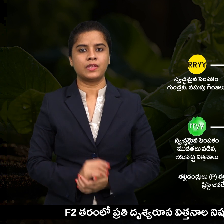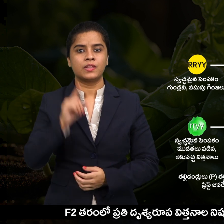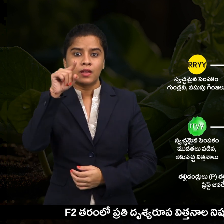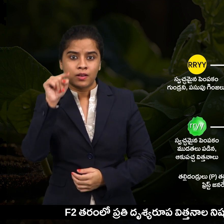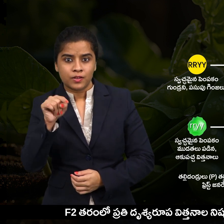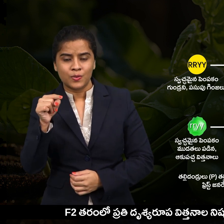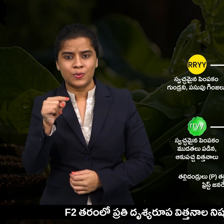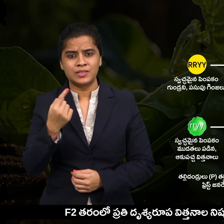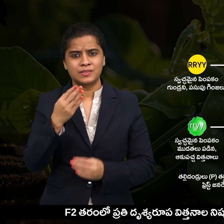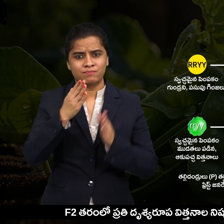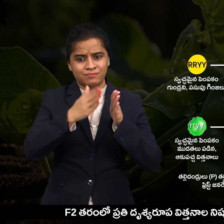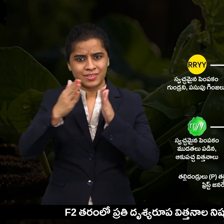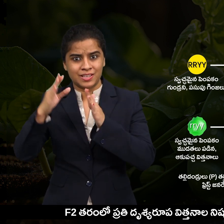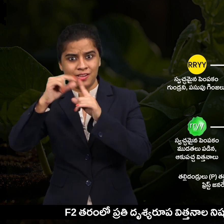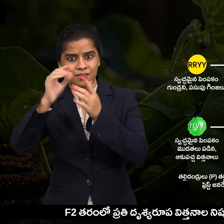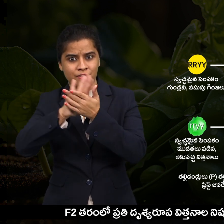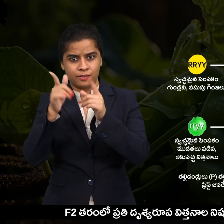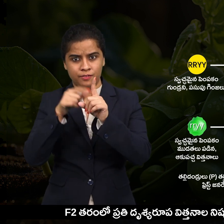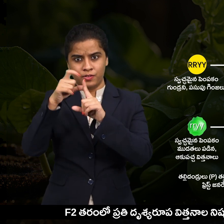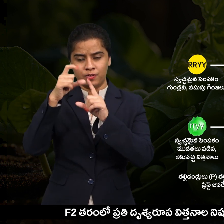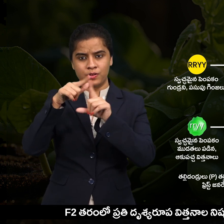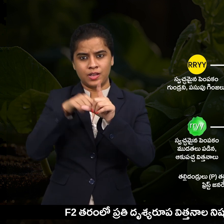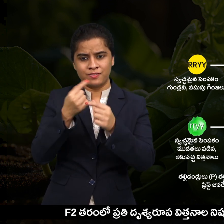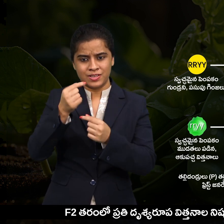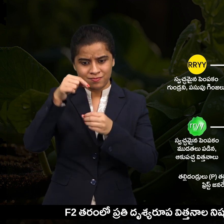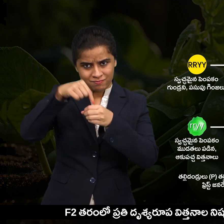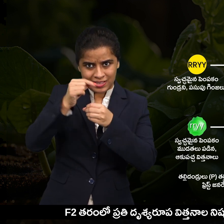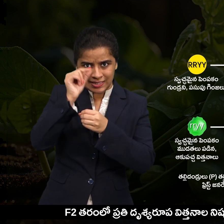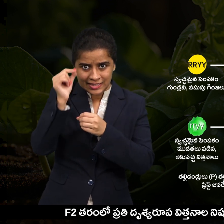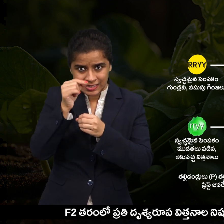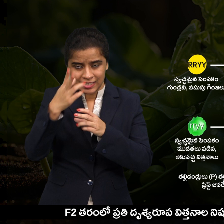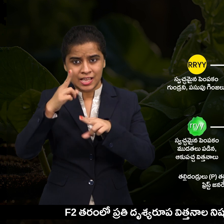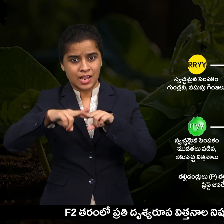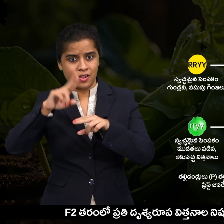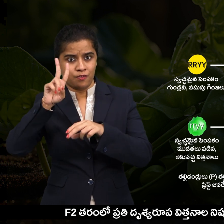F2 తరంలో ప్రతి దృశ్యరూప విత్తనాల నిష్పత్తి